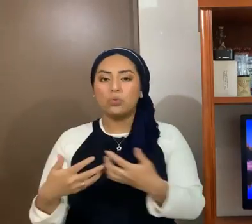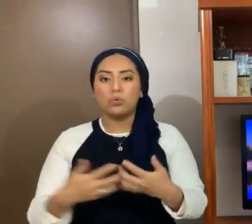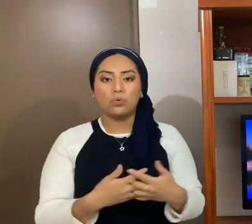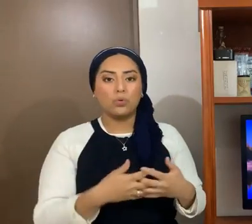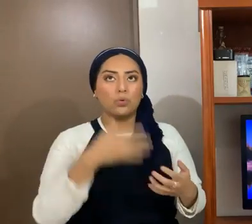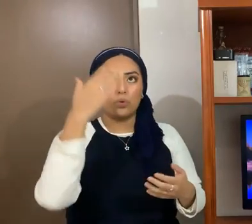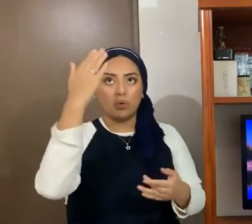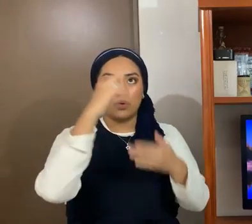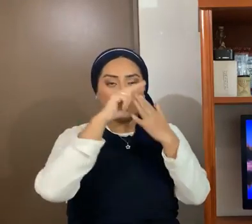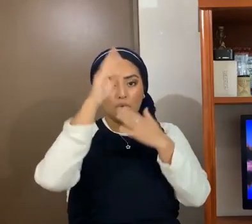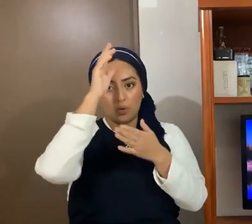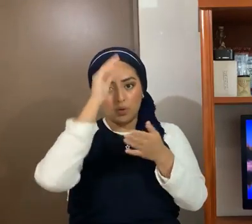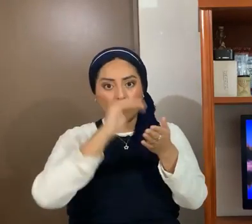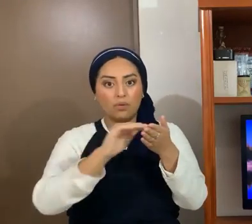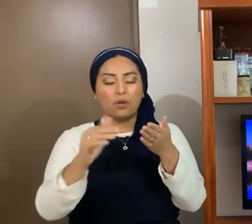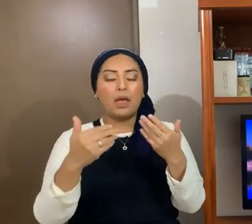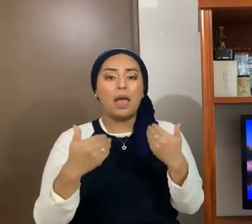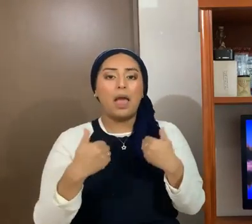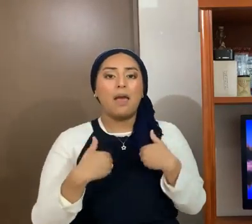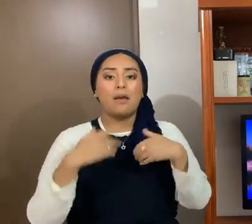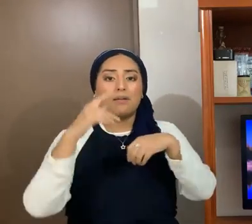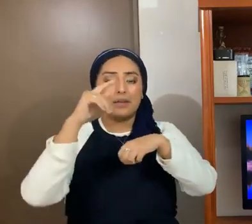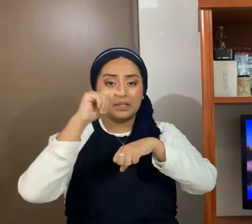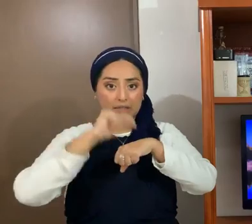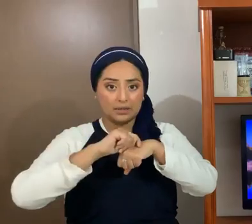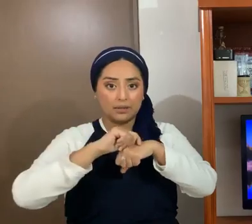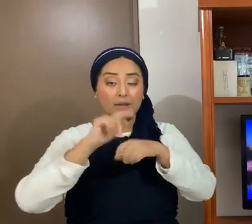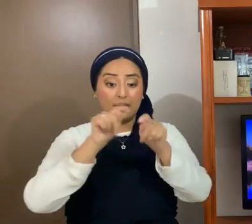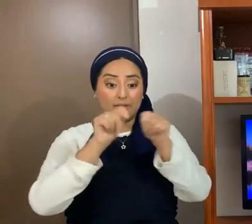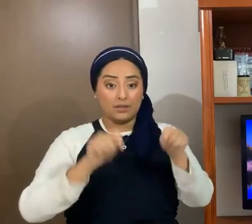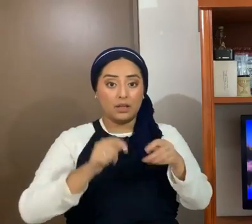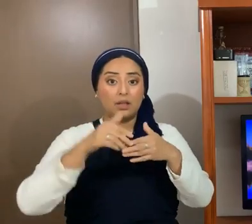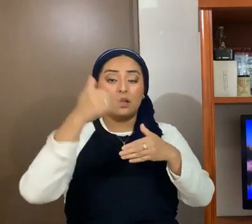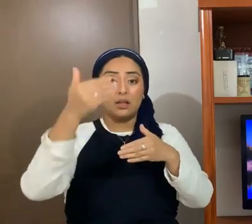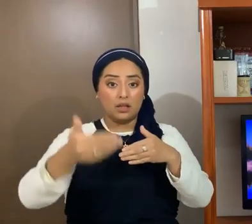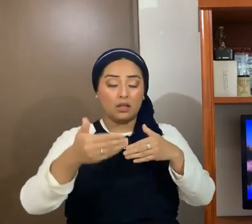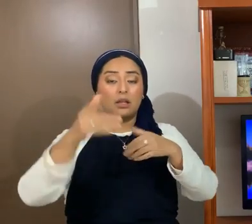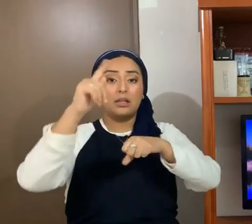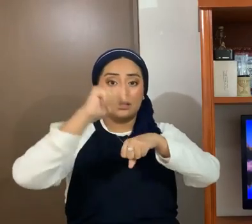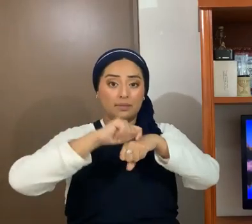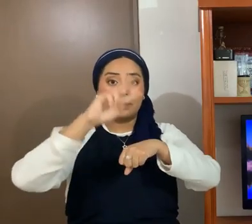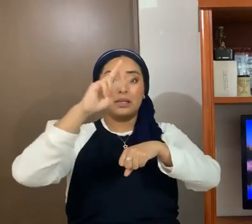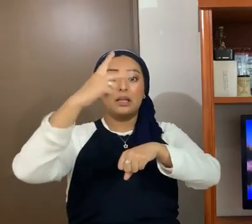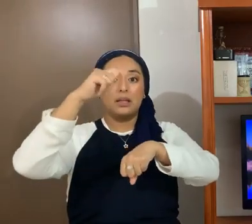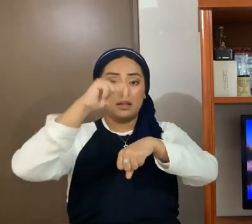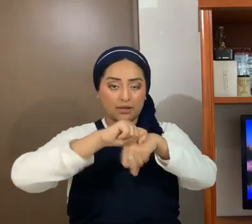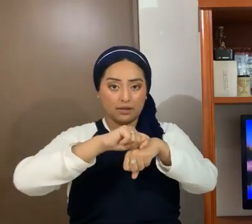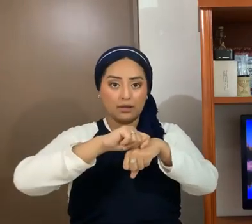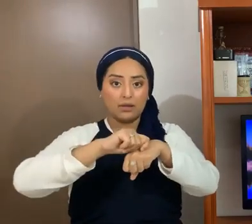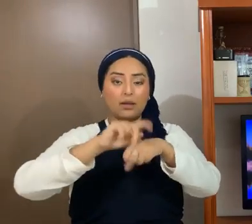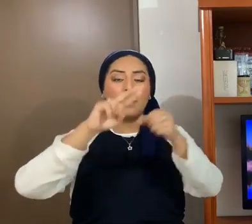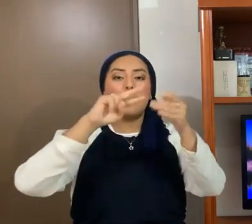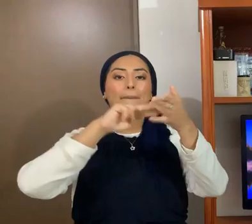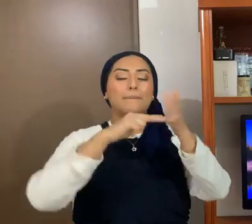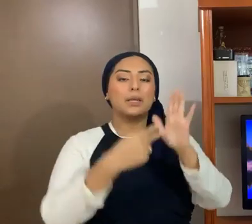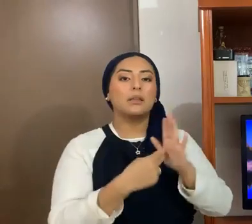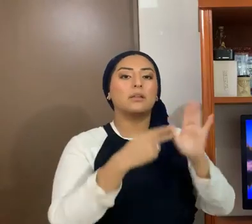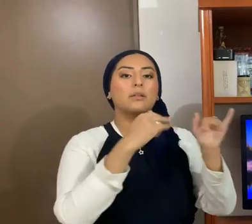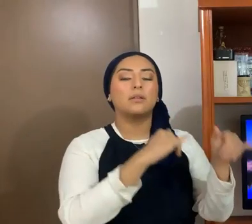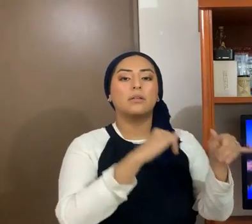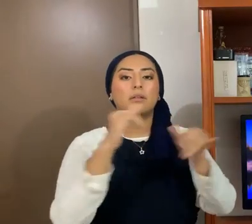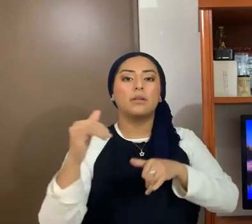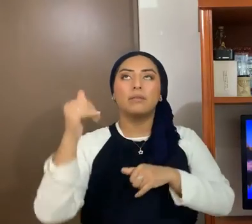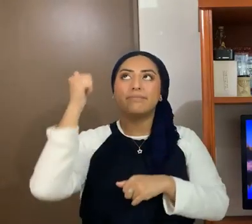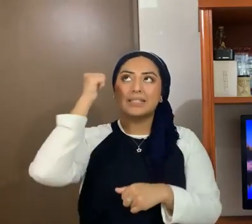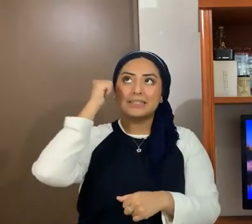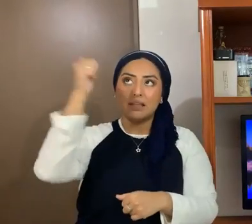El Eterno permitió que hubiera un Mishkan, y después un templo, y después un segundo templo, porque era representación